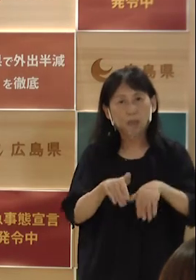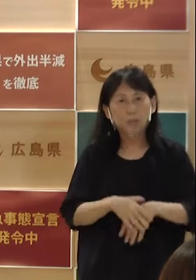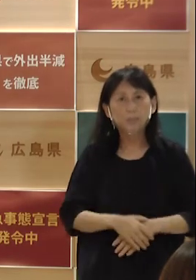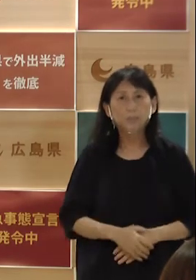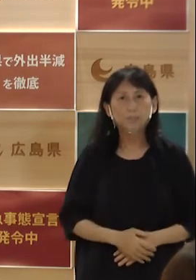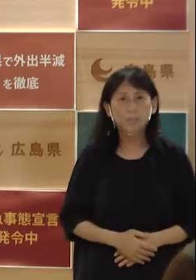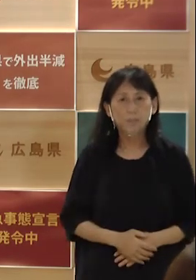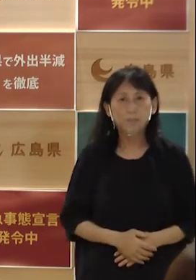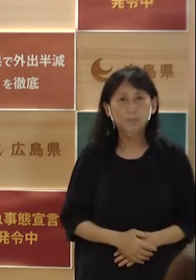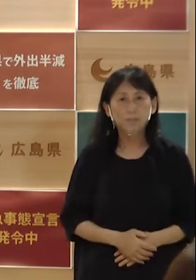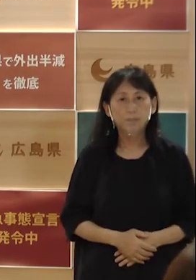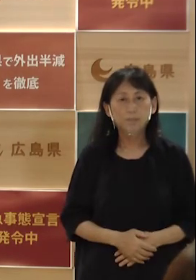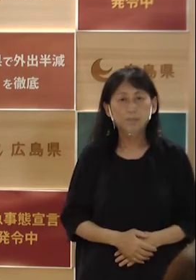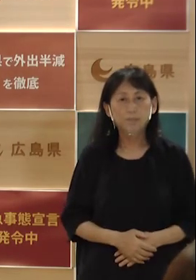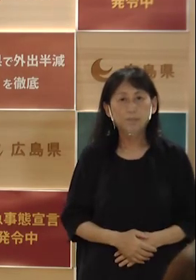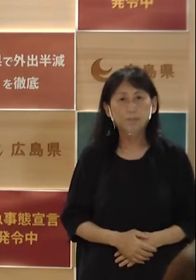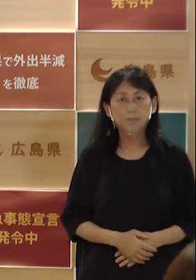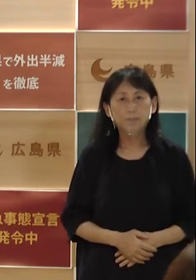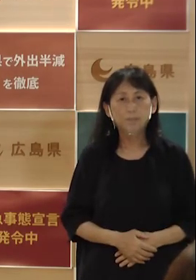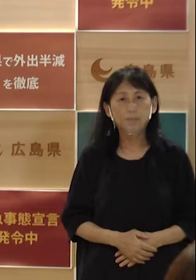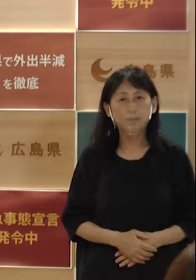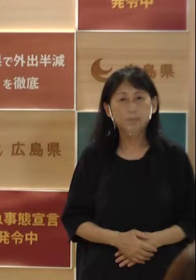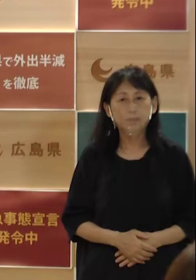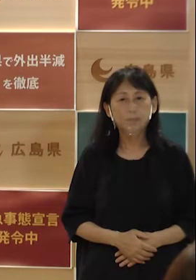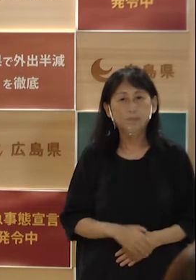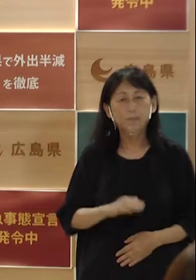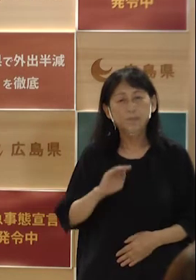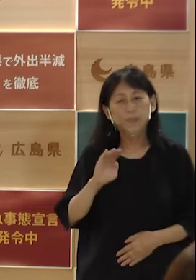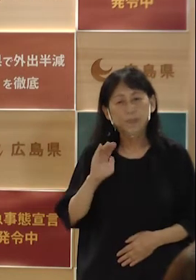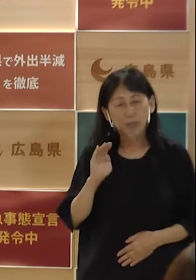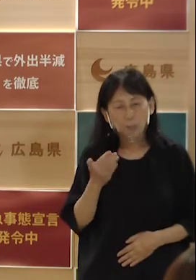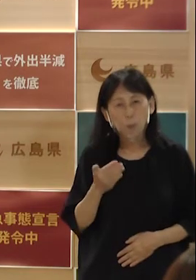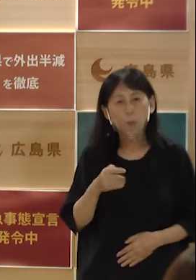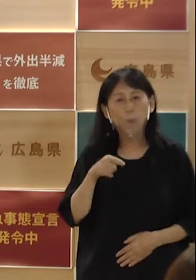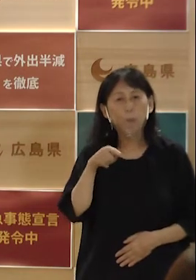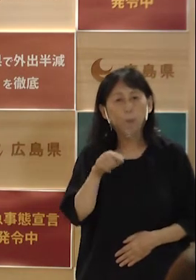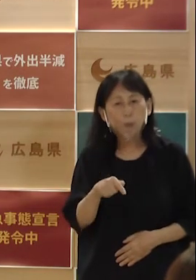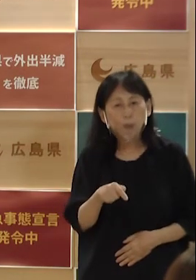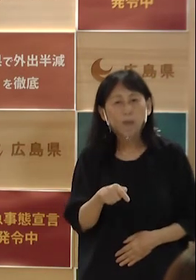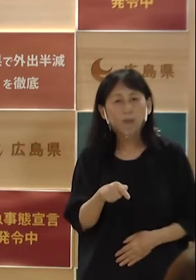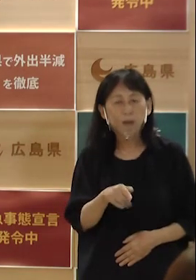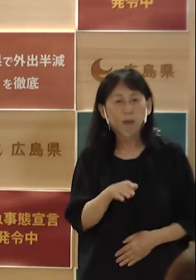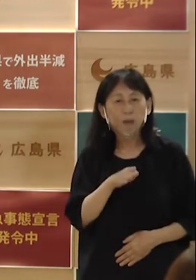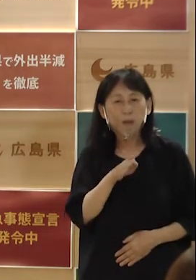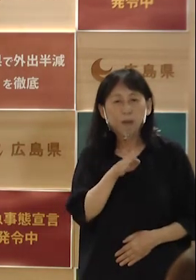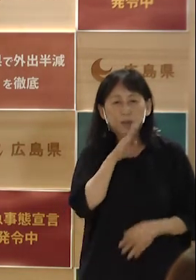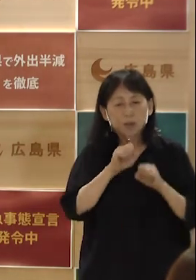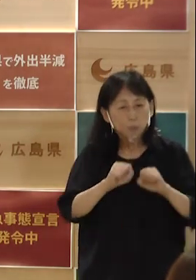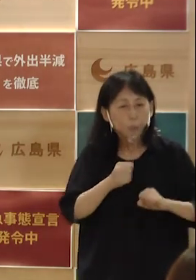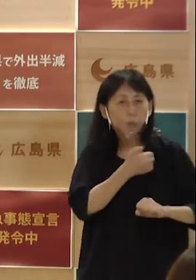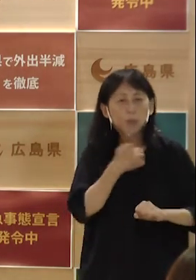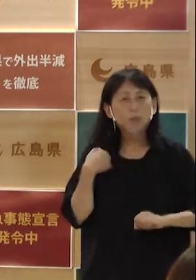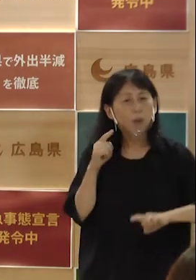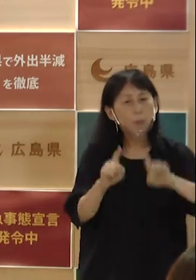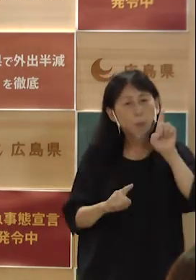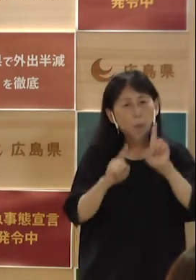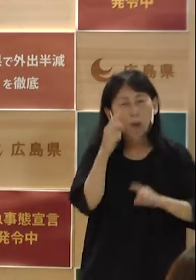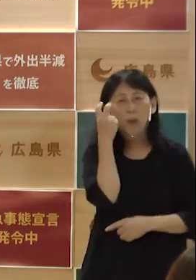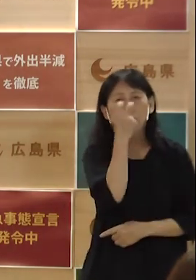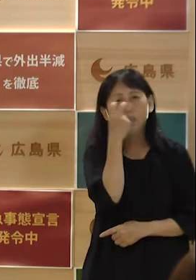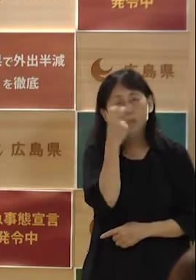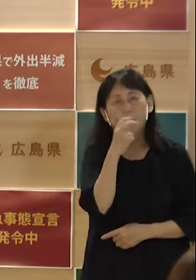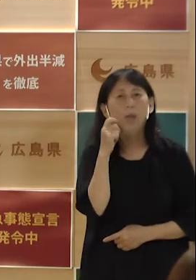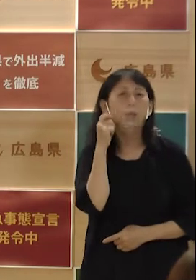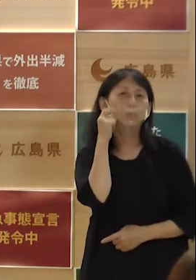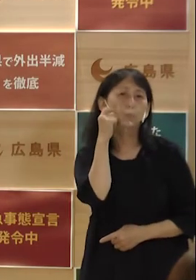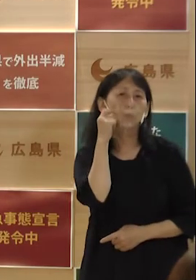が、なかなかですね、これ、もちろん定量的にですね、どれくらいやっていただいたかというのを確認するのは難しいん